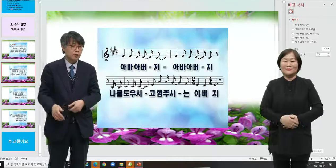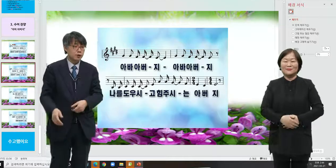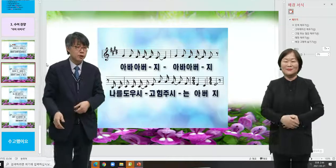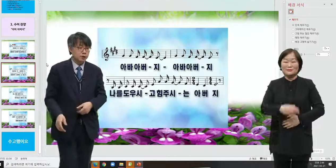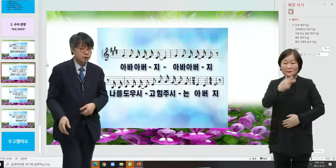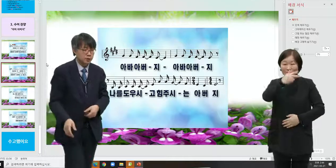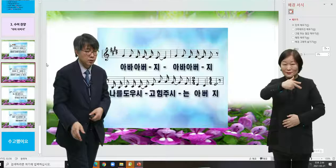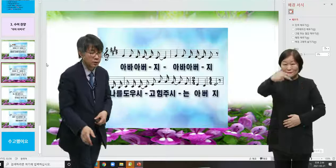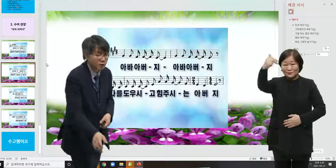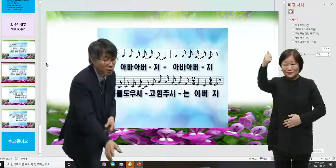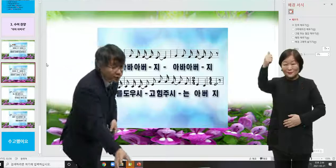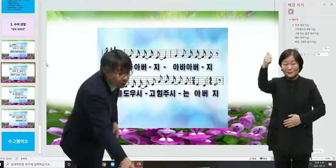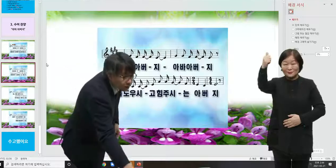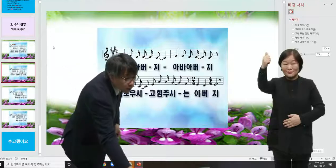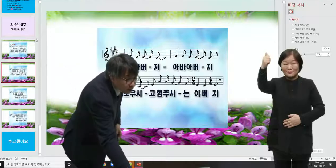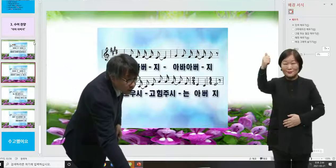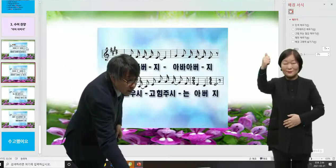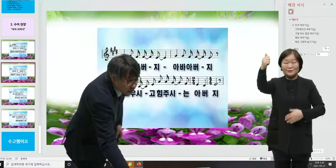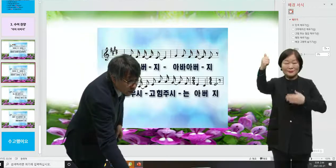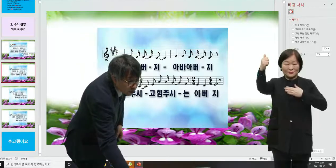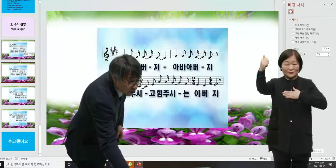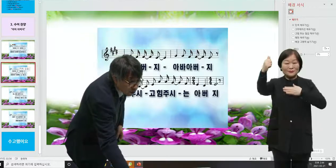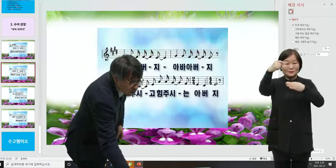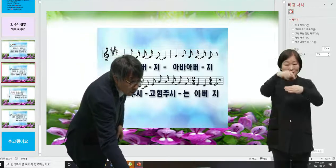주는 내 마음을